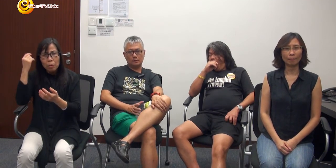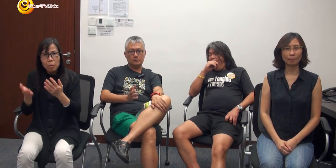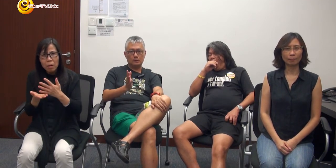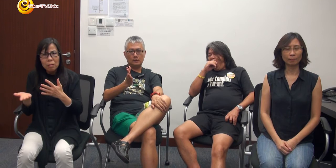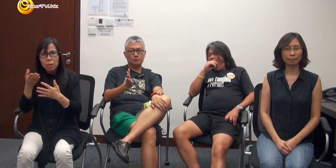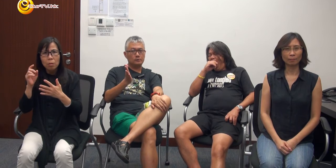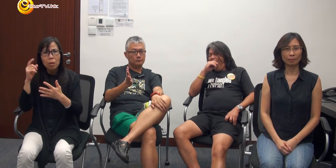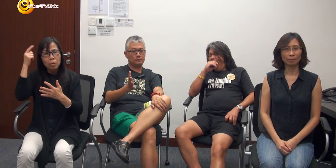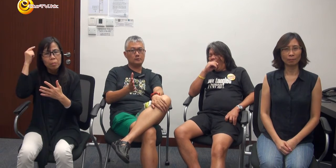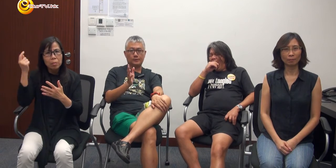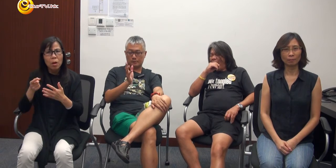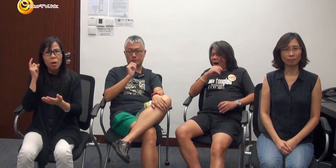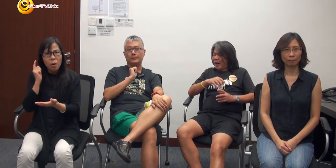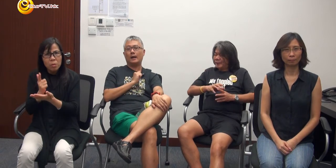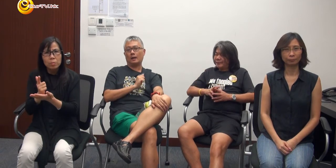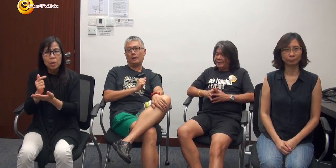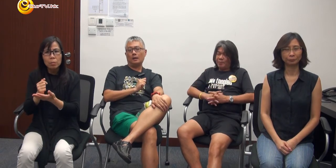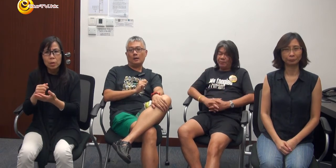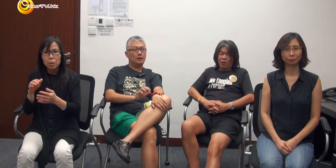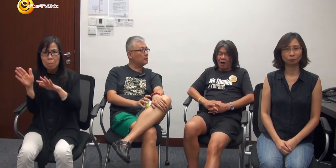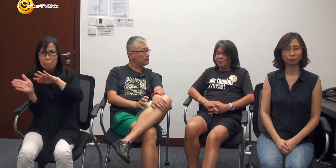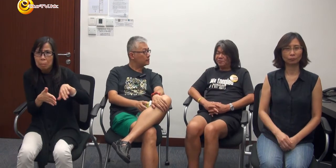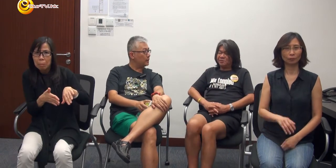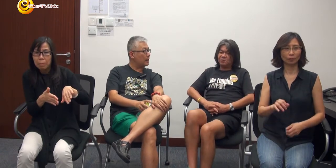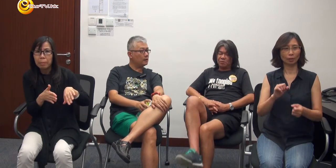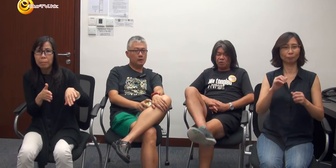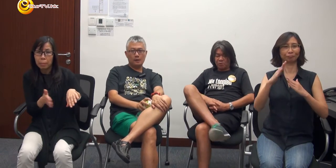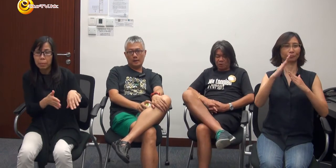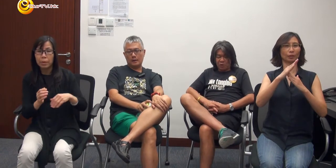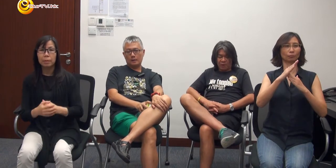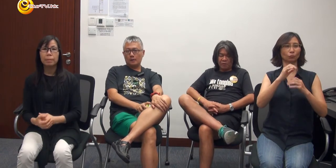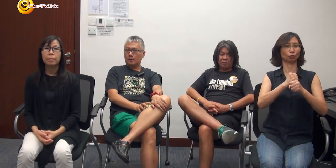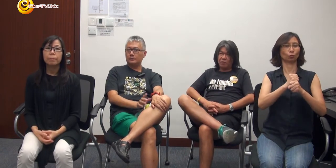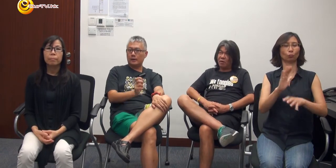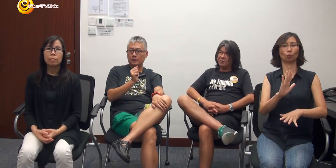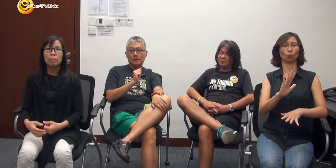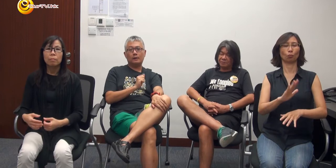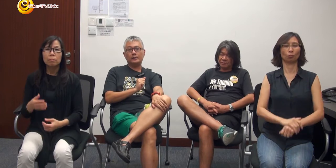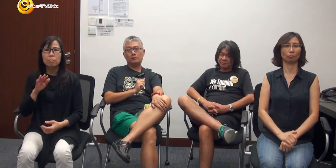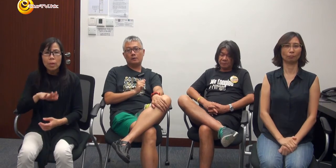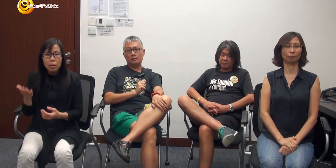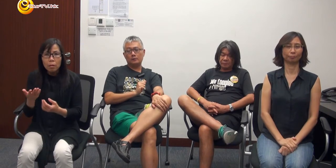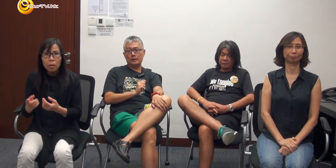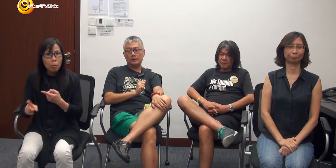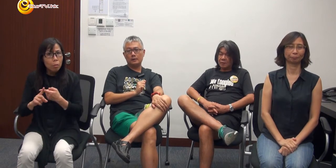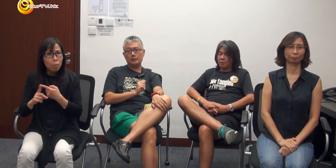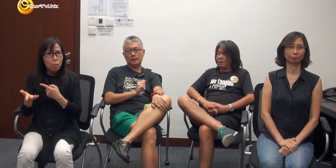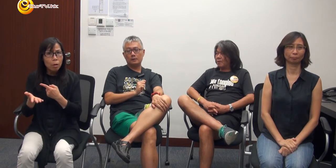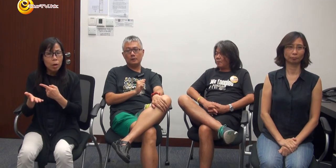件事嚴重到超乎想像，不如就不要碰了， 就是不要搞， 是的， 不要碰個馬蜂。 那但是這裡有一個危機，你現在你知道的， 慢慢